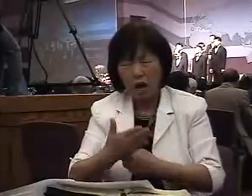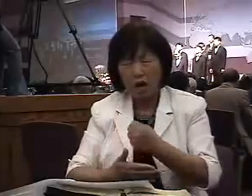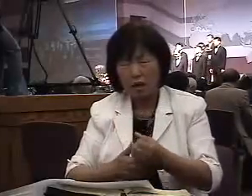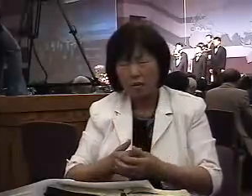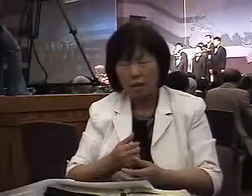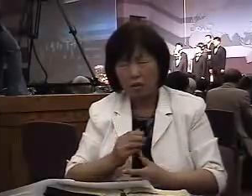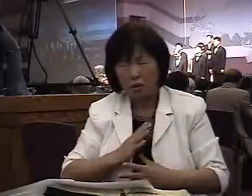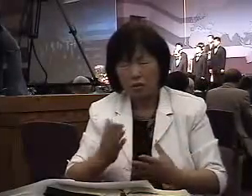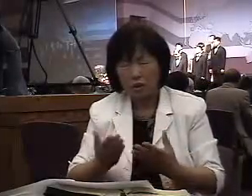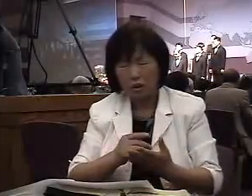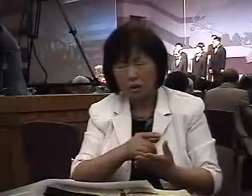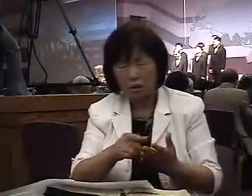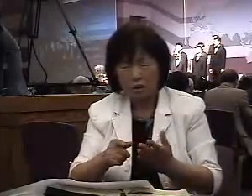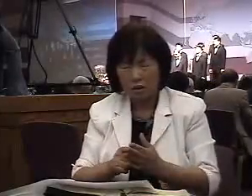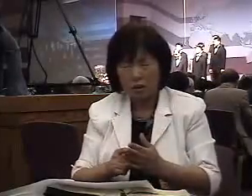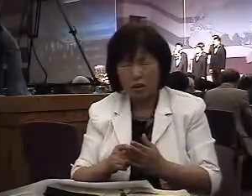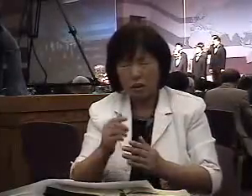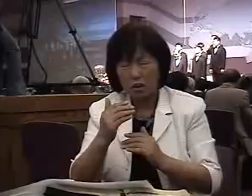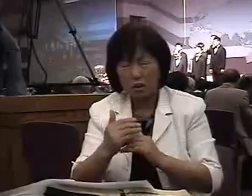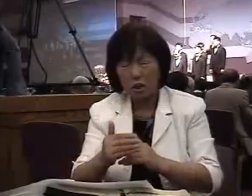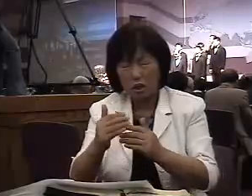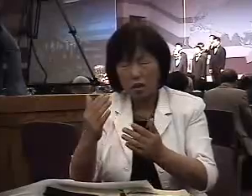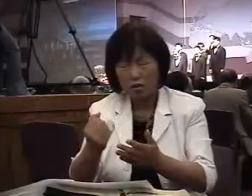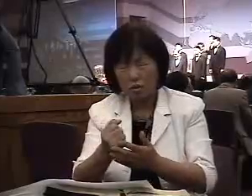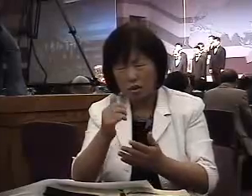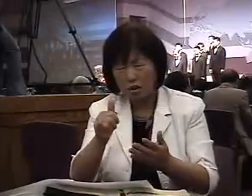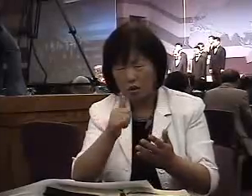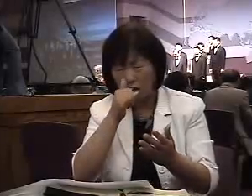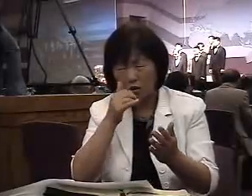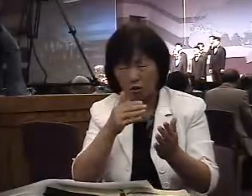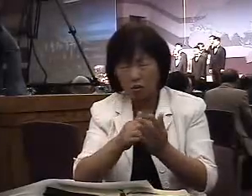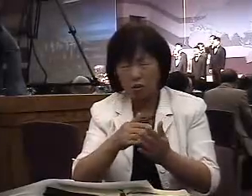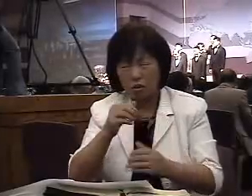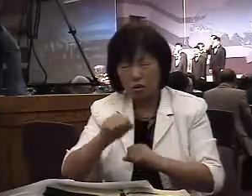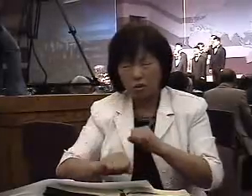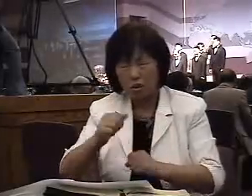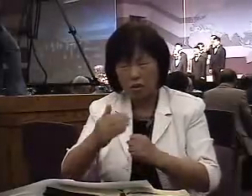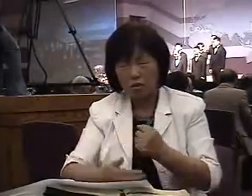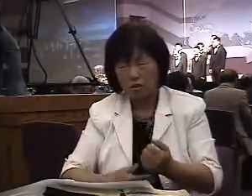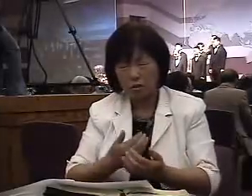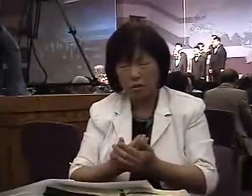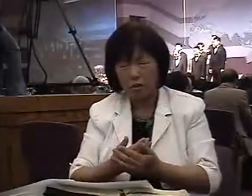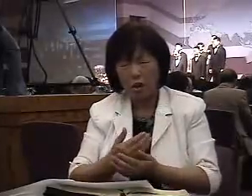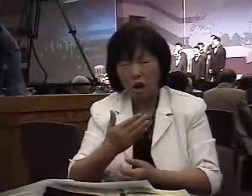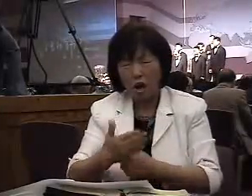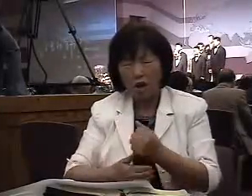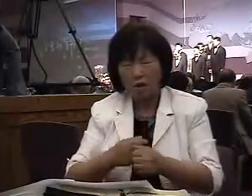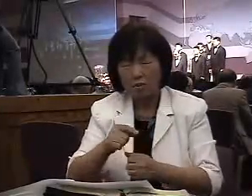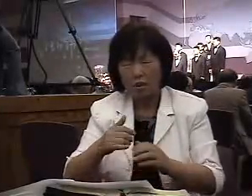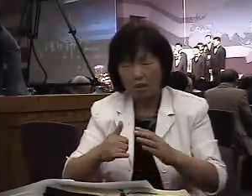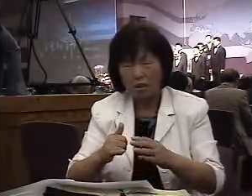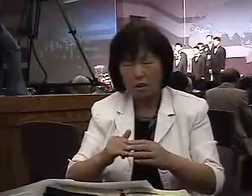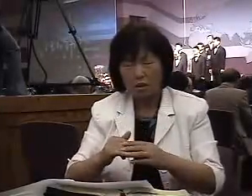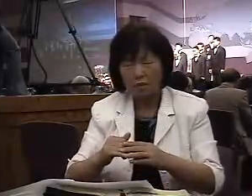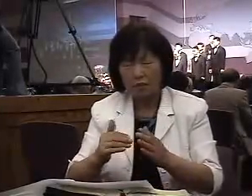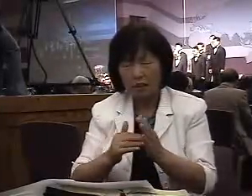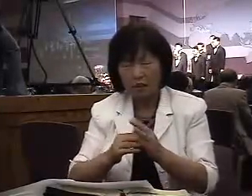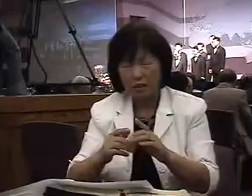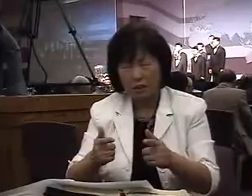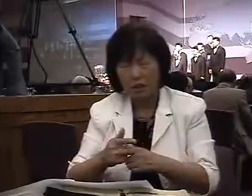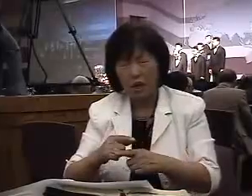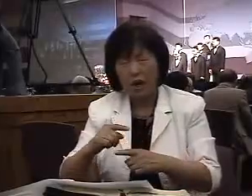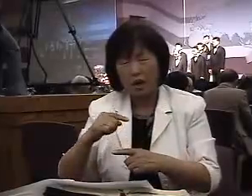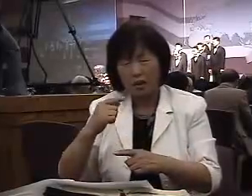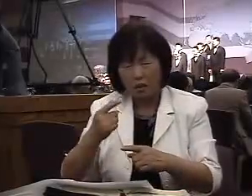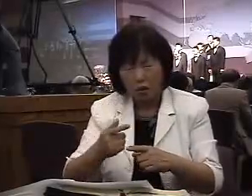하나님 놀라운 일을 이루어 주시옵시고, 남가주 사랑의 교회와 이민교회가 이 시대로 말미암아 끝나는 게 아니라 다음 세대를